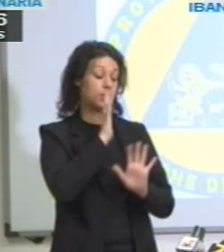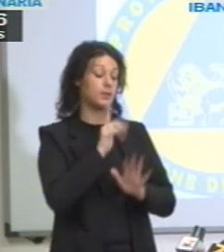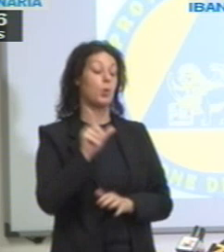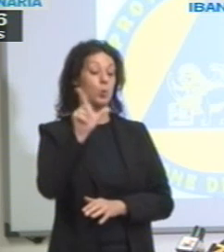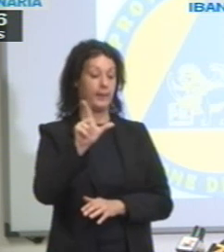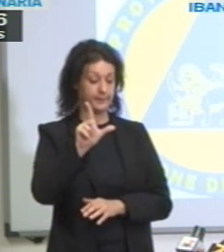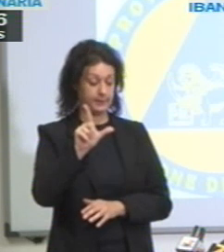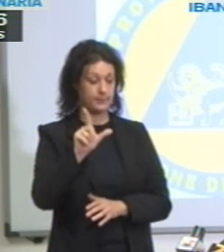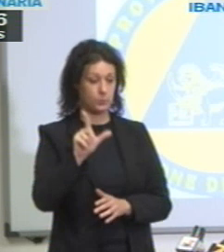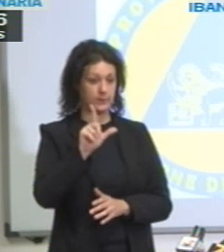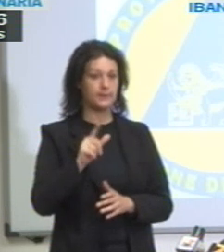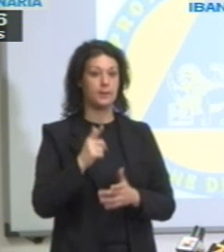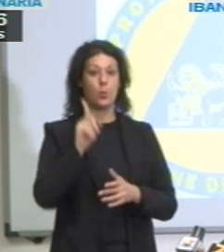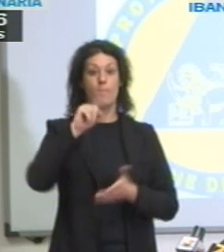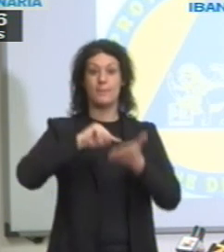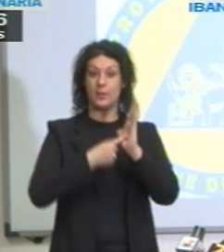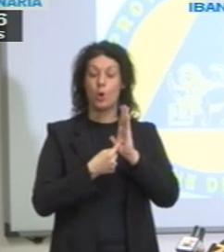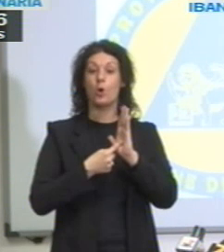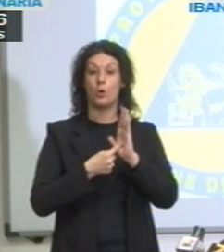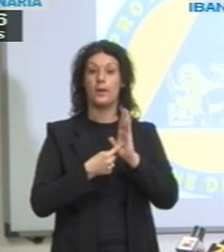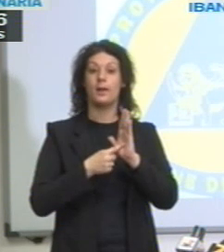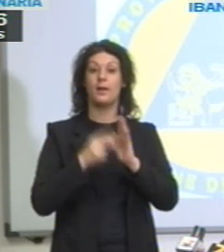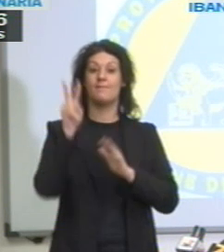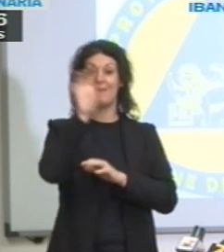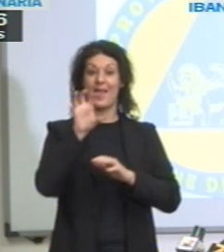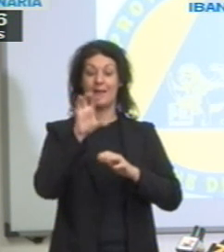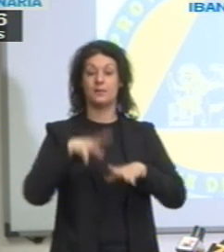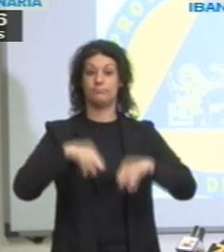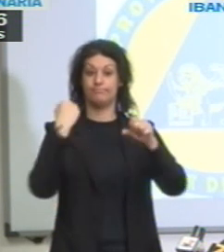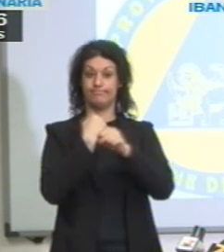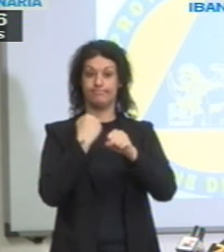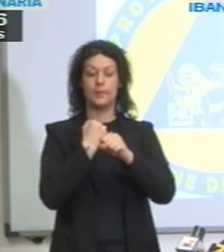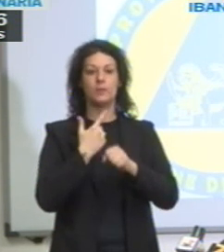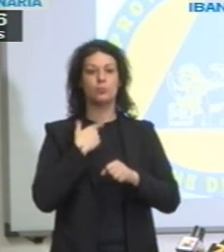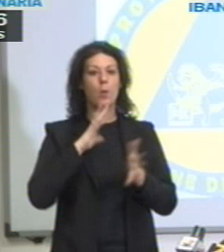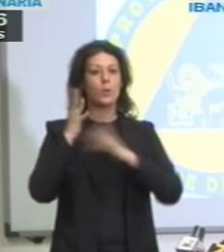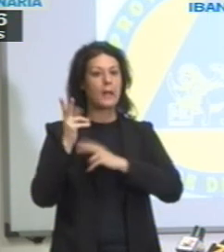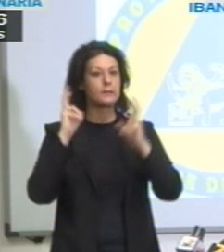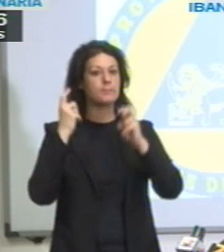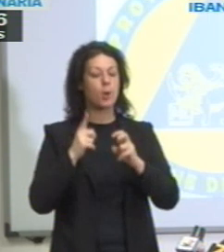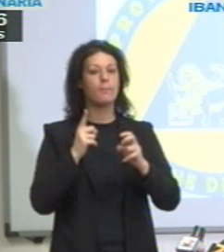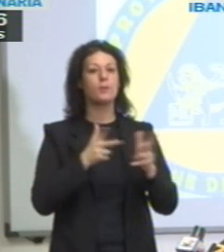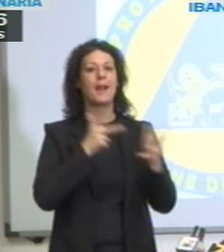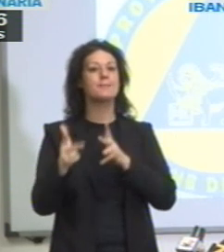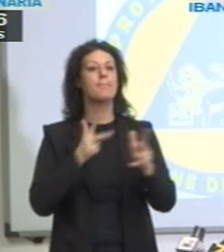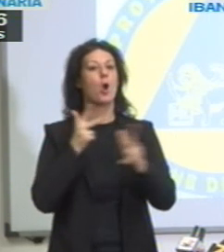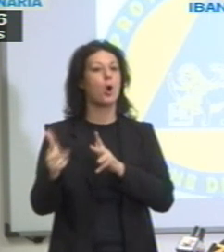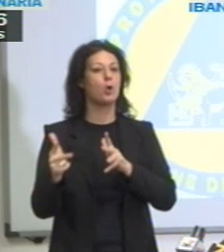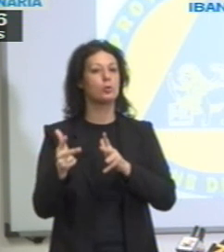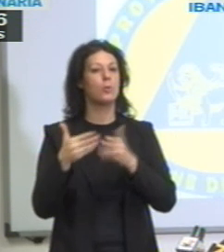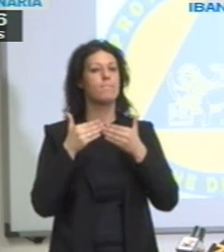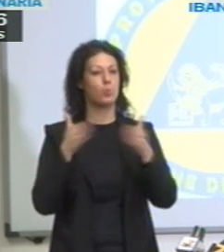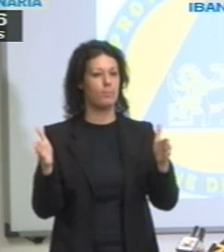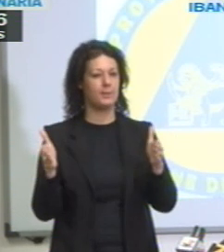una delle questioni più delicate riguarda quella, è il trasporto pubblico. Benissimo, allora, cioè, se il